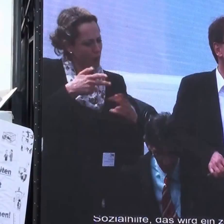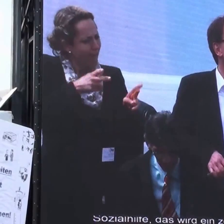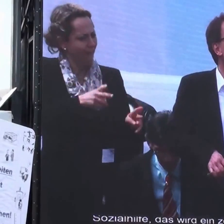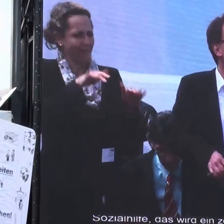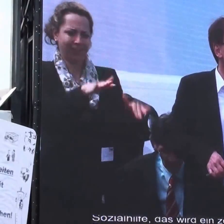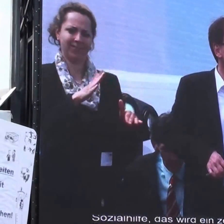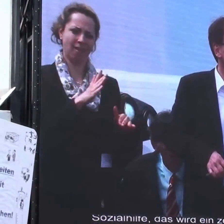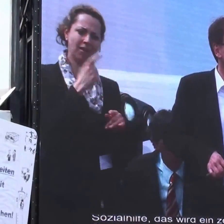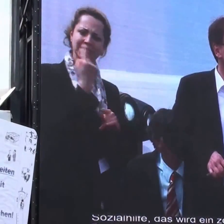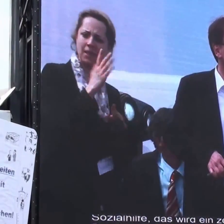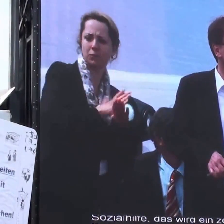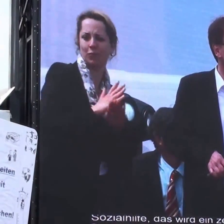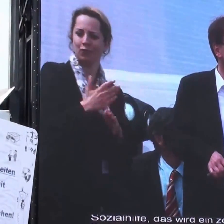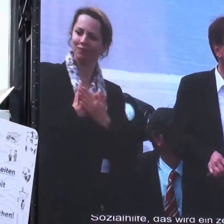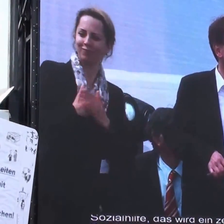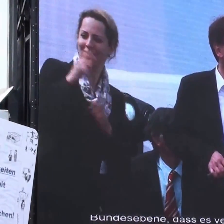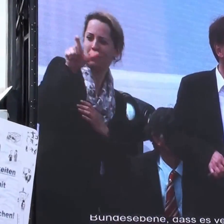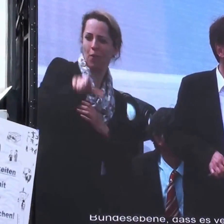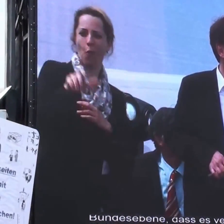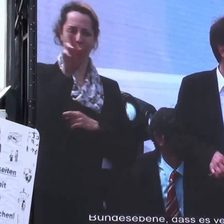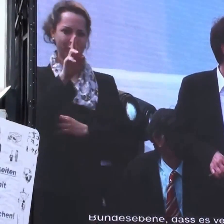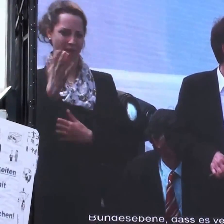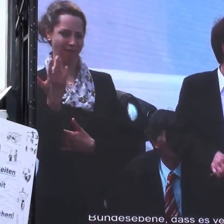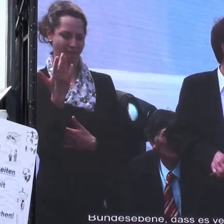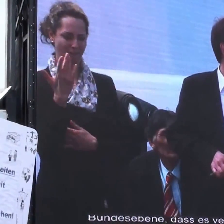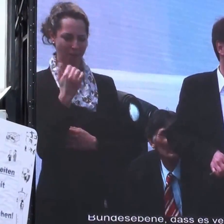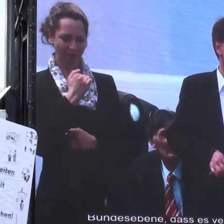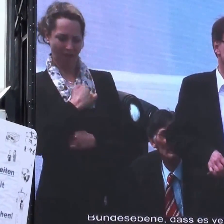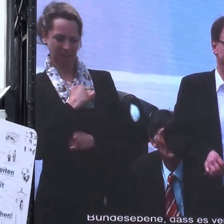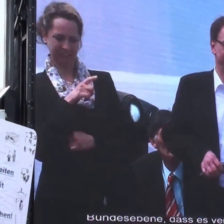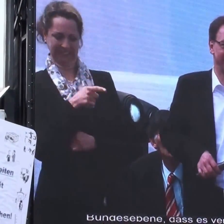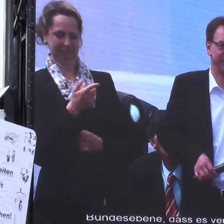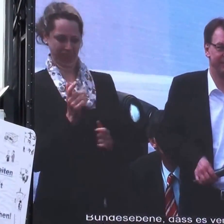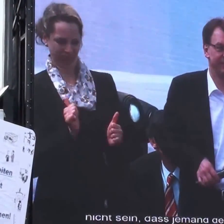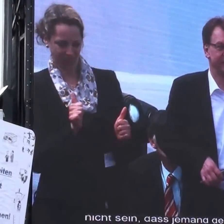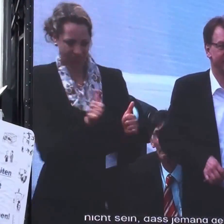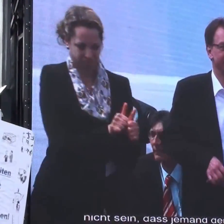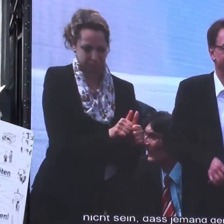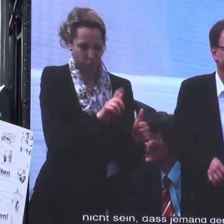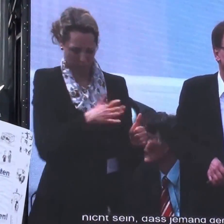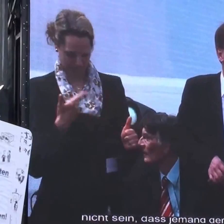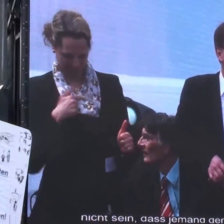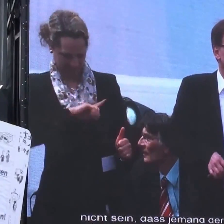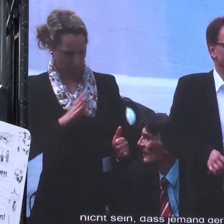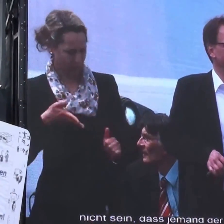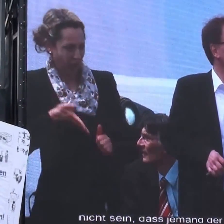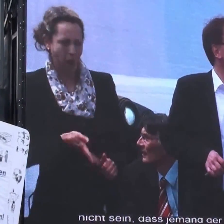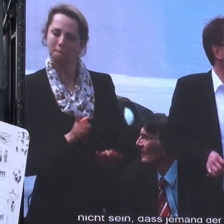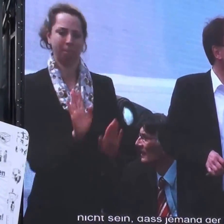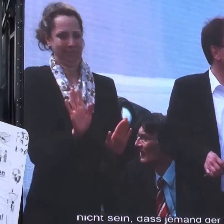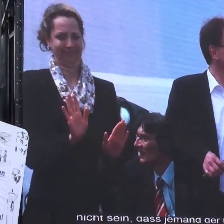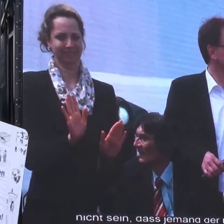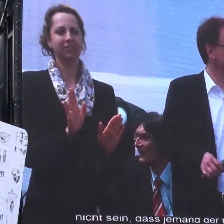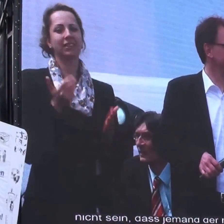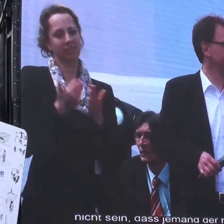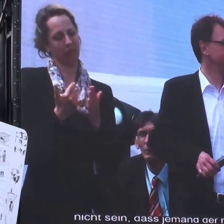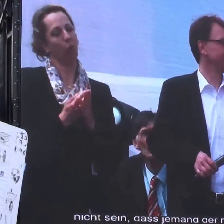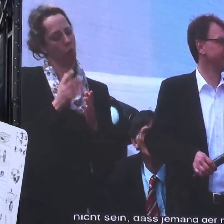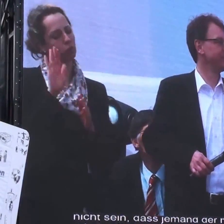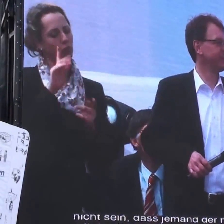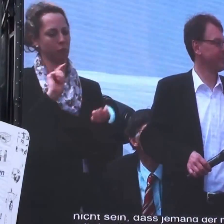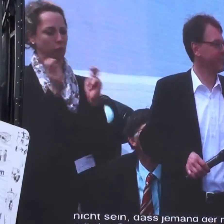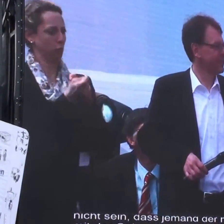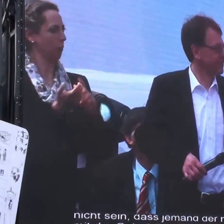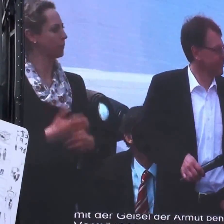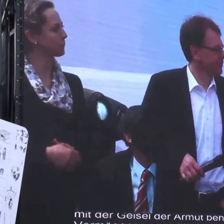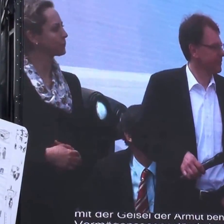und zusammenzuleben und das ohne Angst vor Armut. Das ist ein Teil, das im Bundesteilhabegesetz mit einfließen wird. Da kommen wir ja gleich noch ein bisschen im Detail